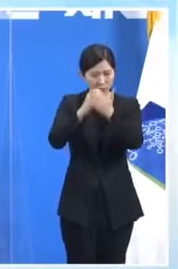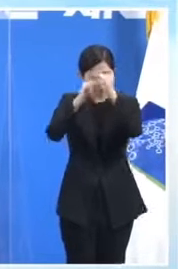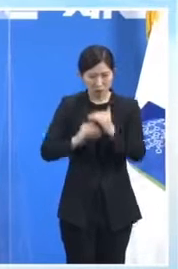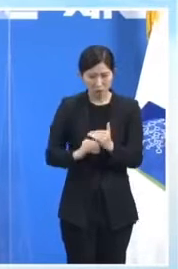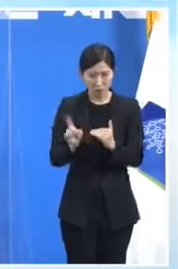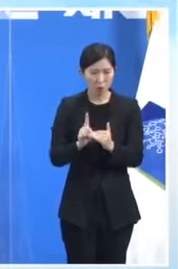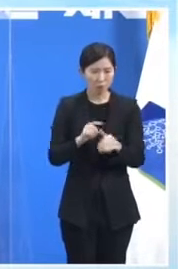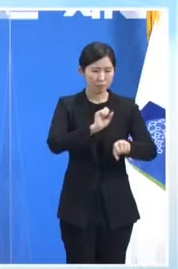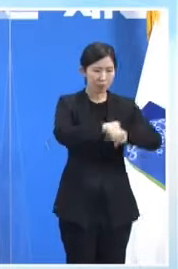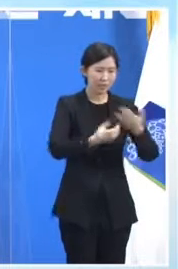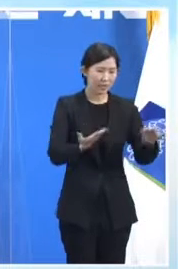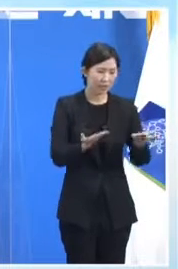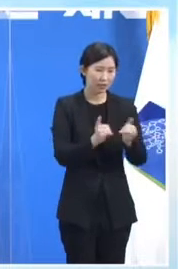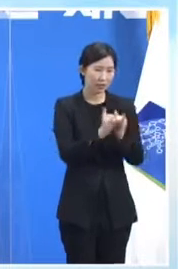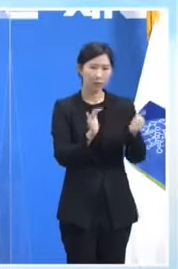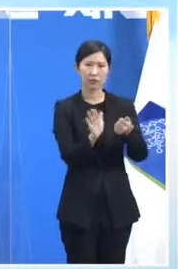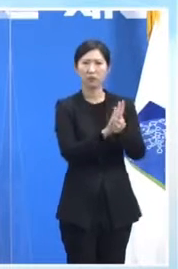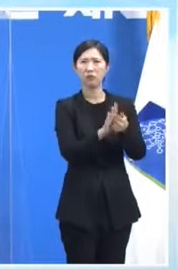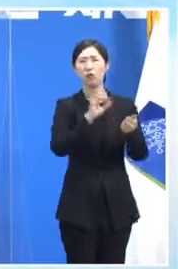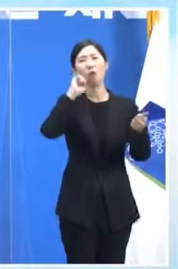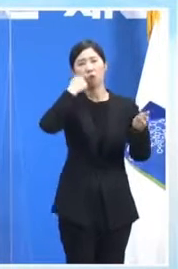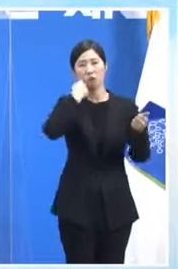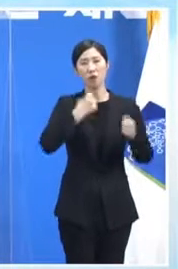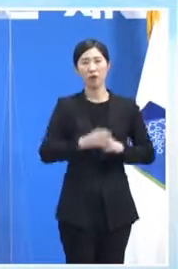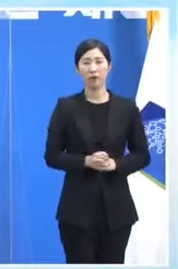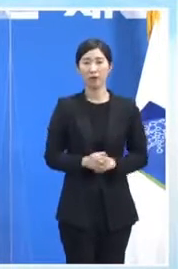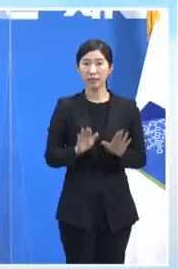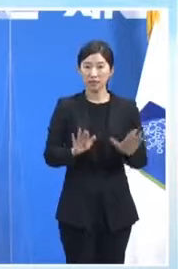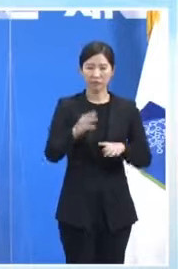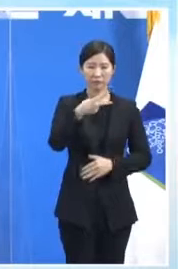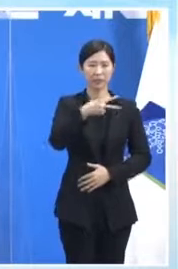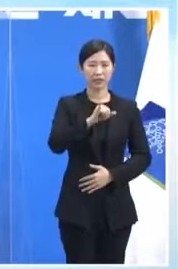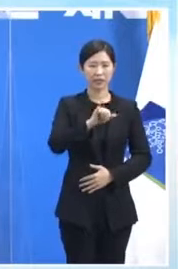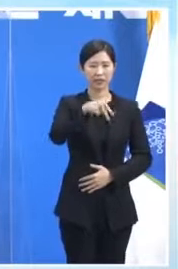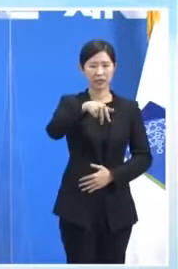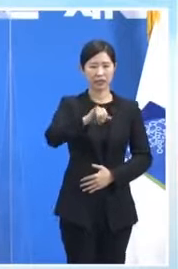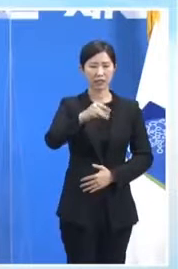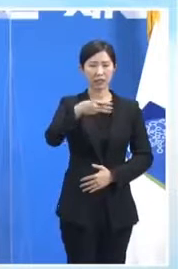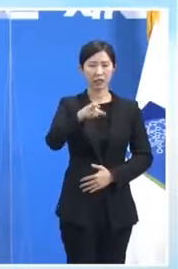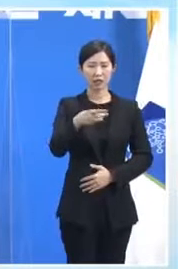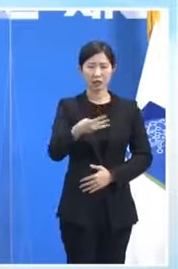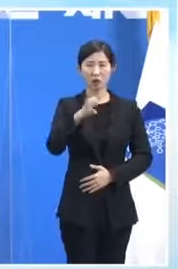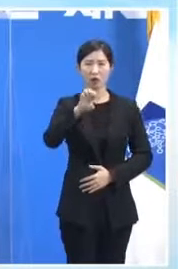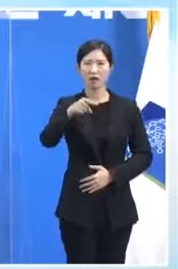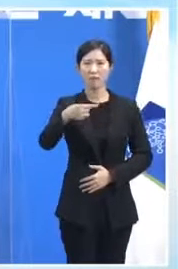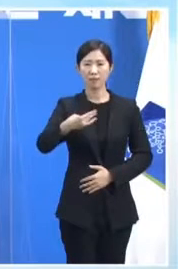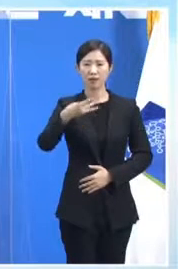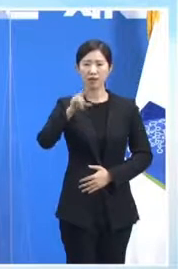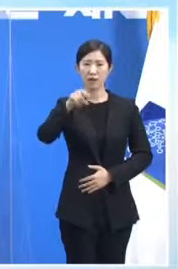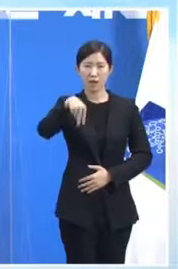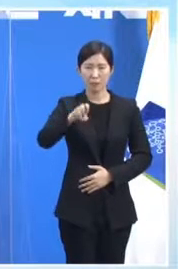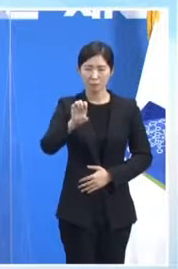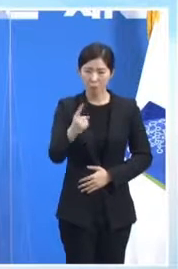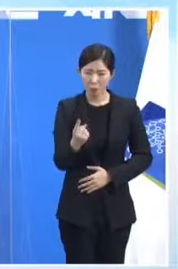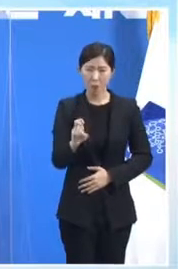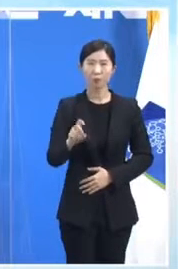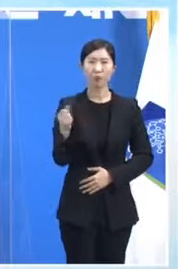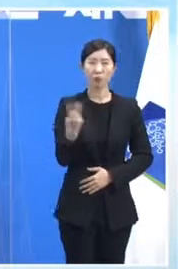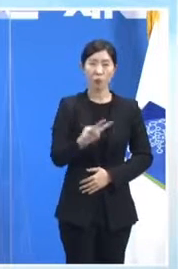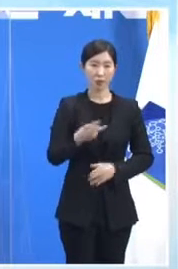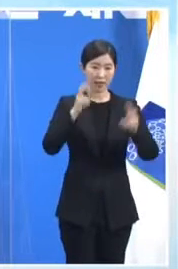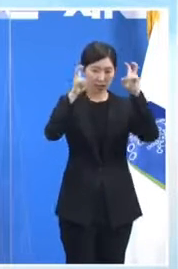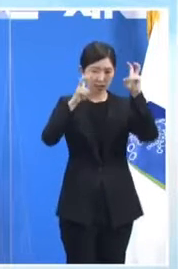있습니다. 디지털 플랫폼의 등장과 또 기업 내부 기능의 외주화 등 추세에 따라